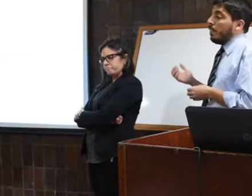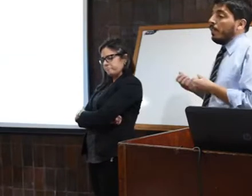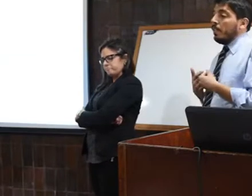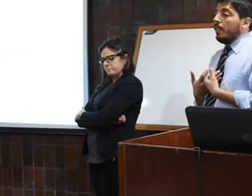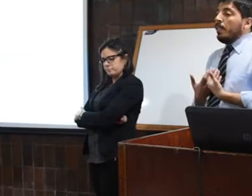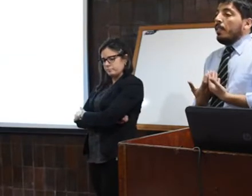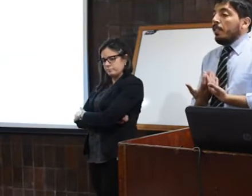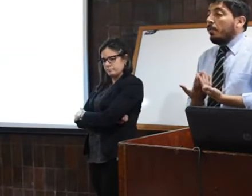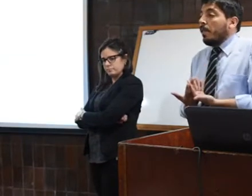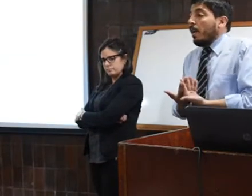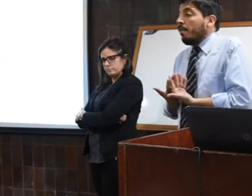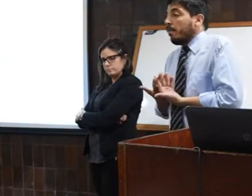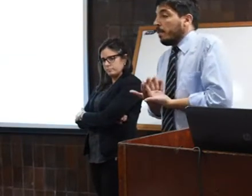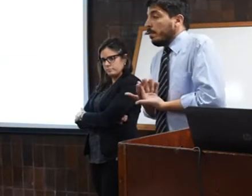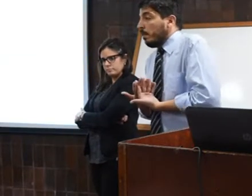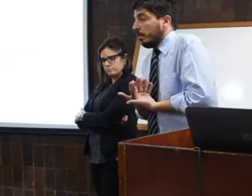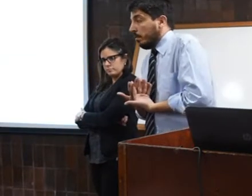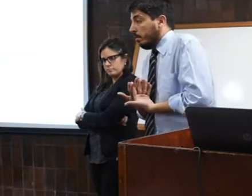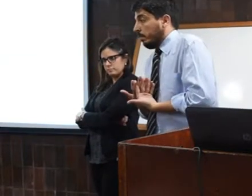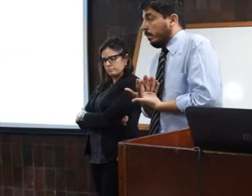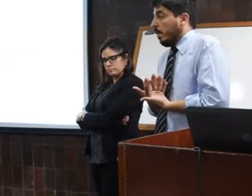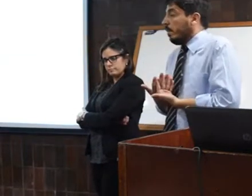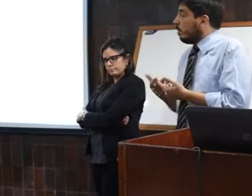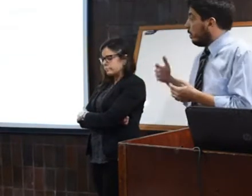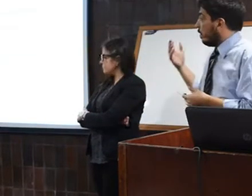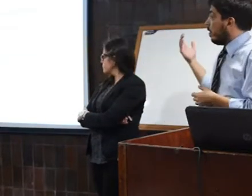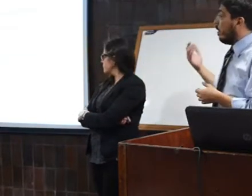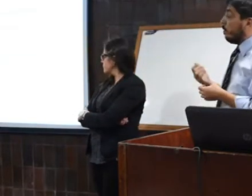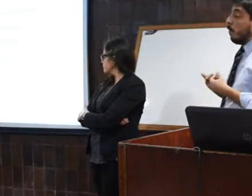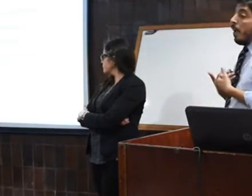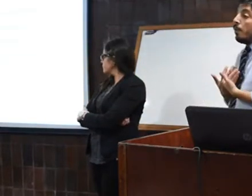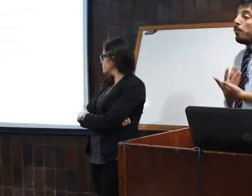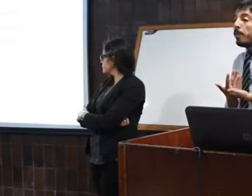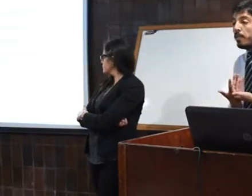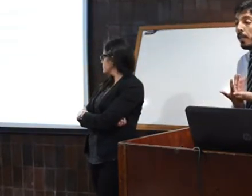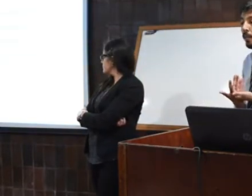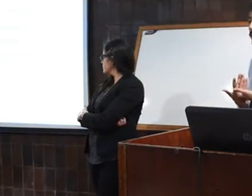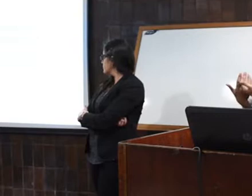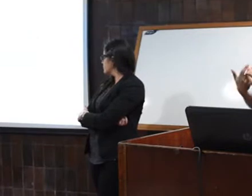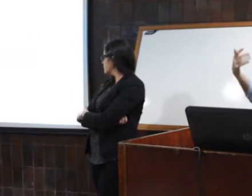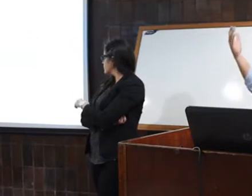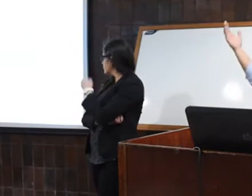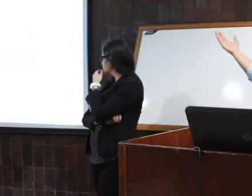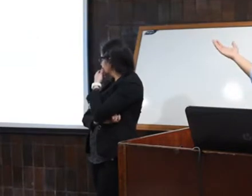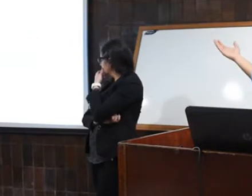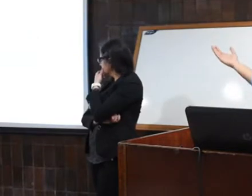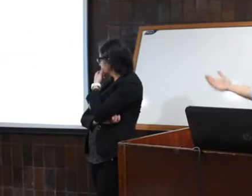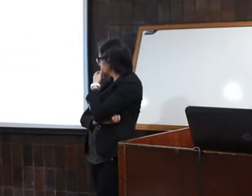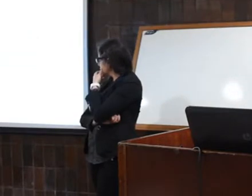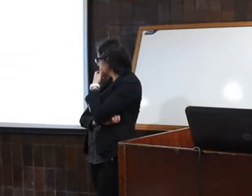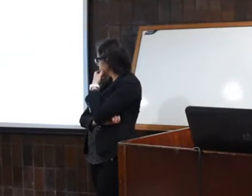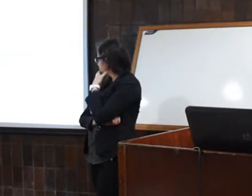qué pasa si no me traen la información por algo puede ser